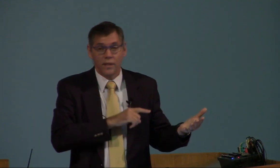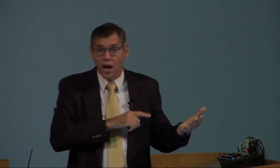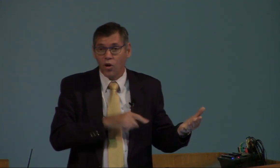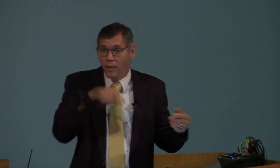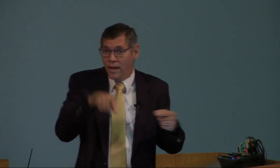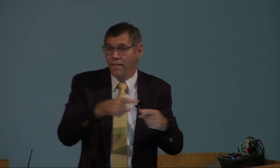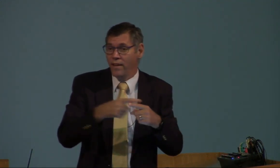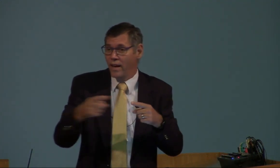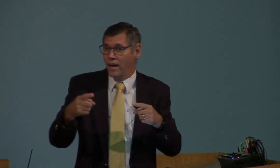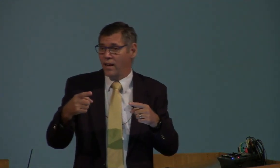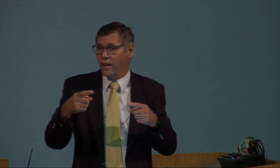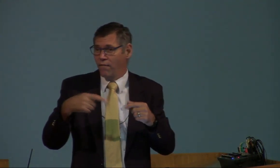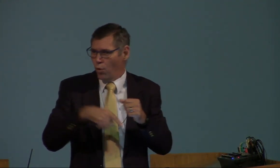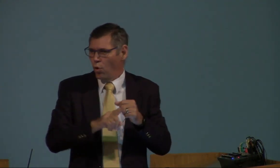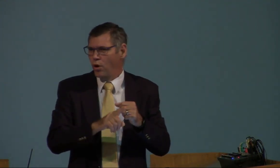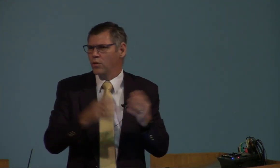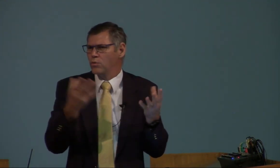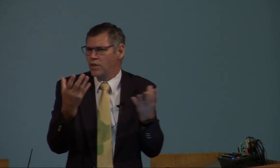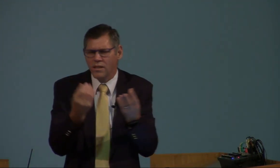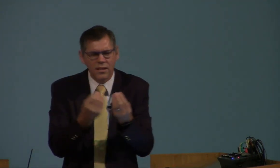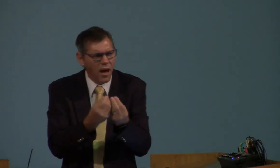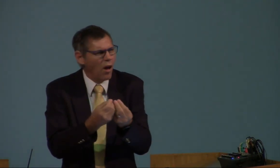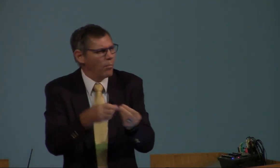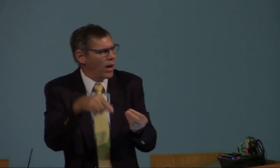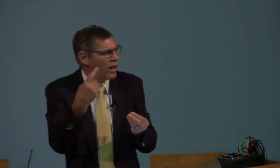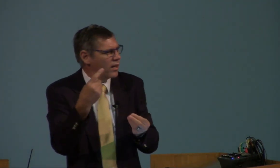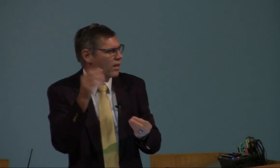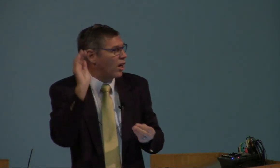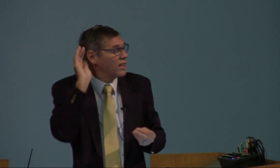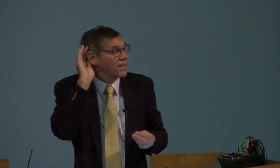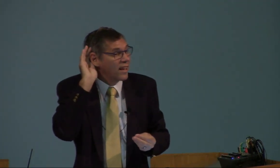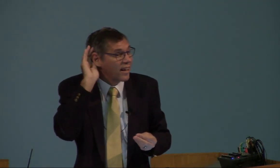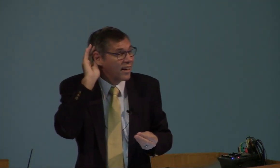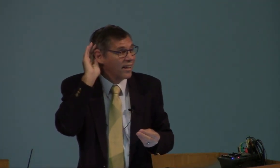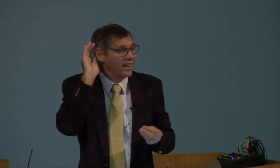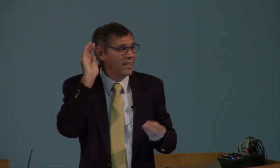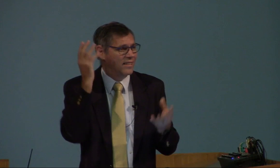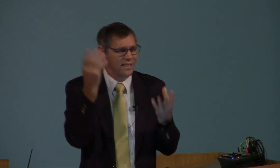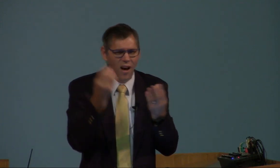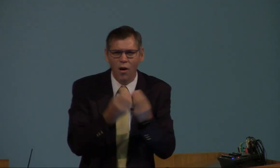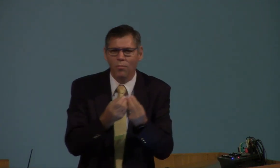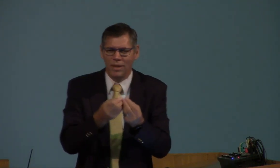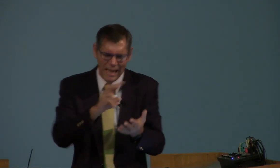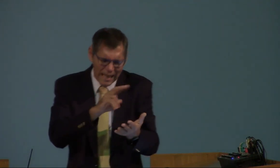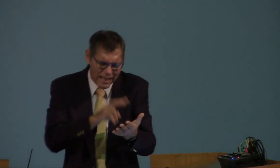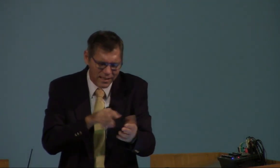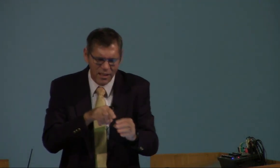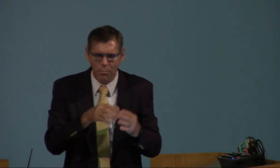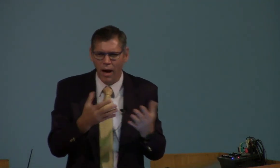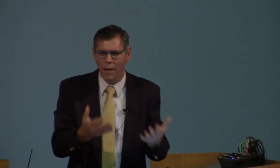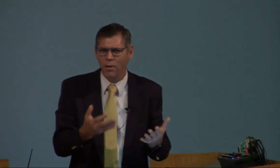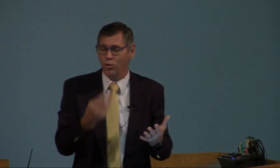Daarom hierdie week en vanoggend ons gaan saam begin luister, saam lees in die Bybel, ons gaan